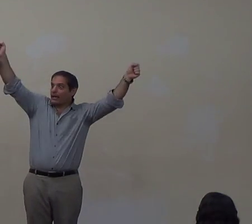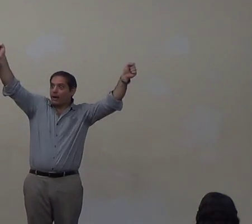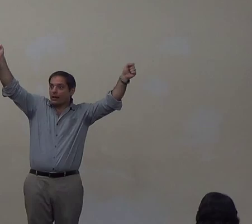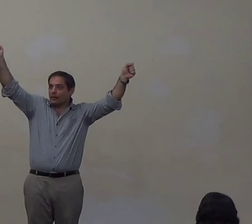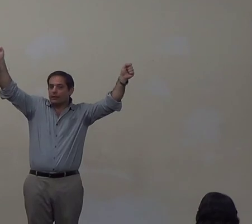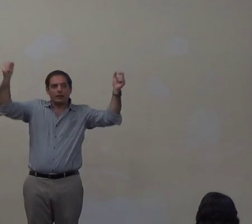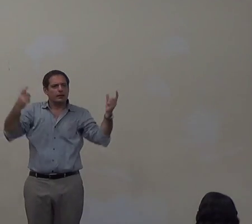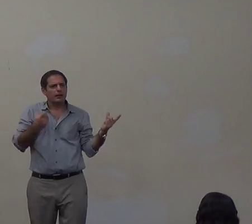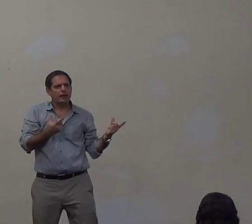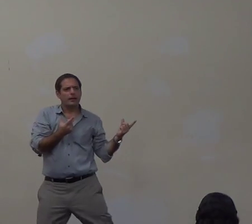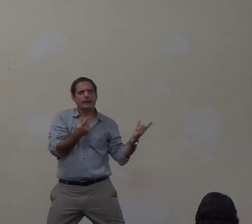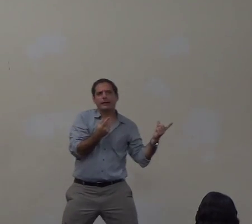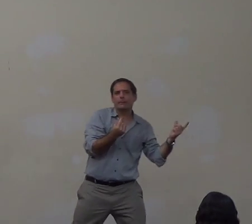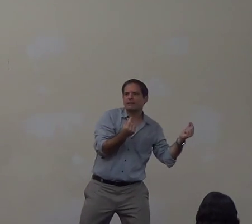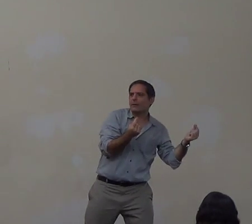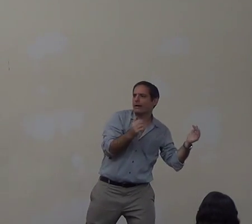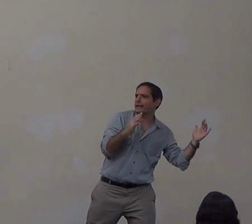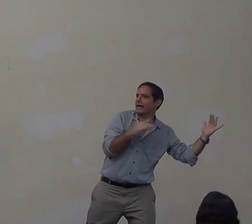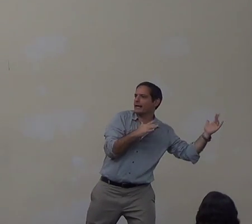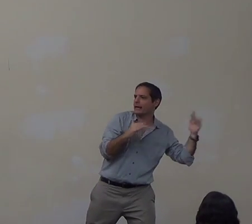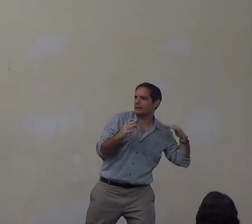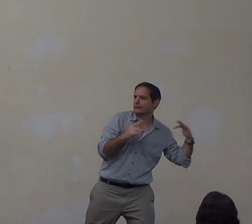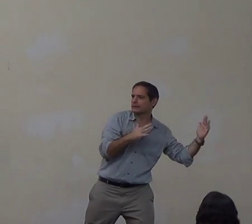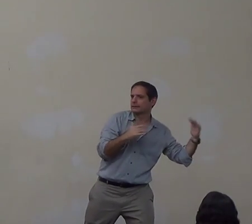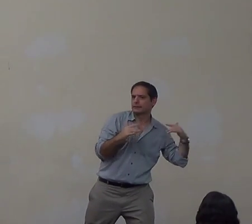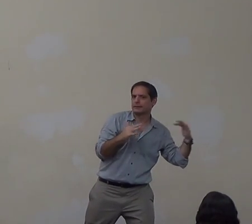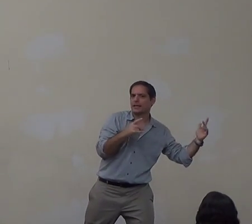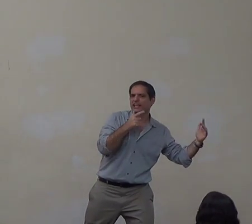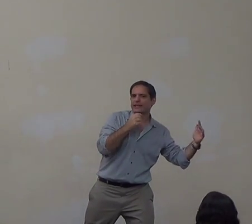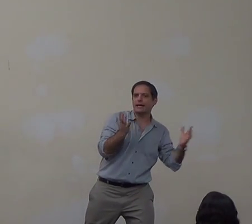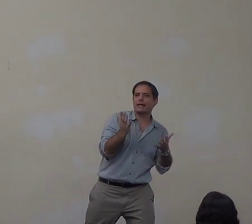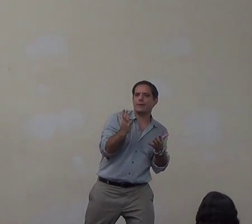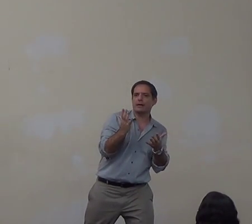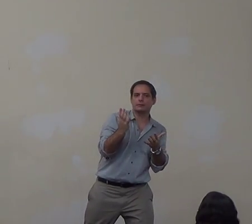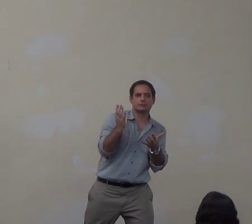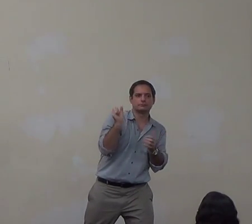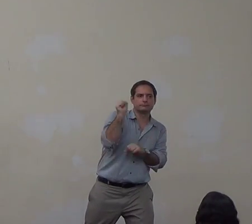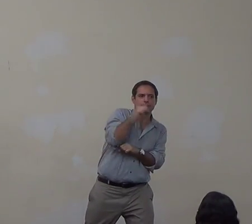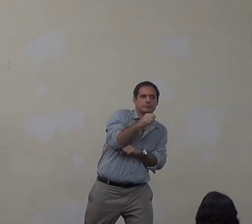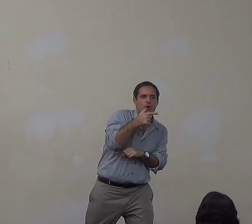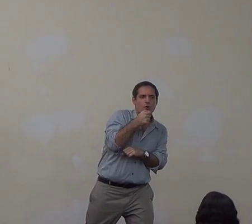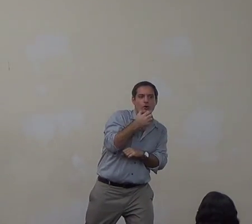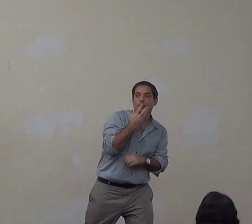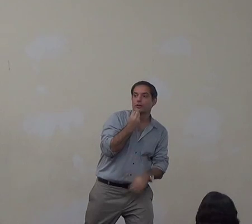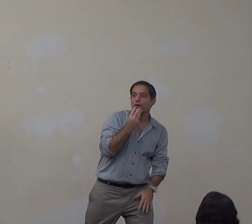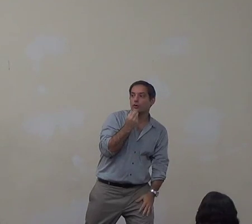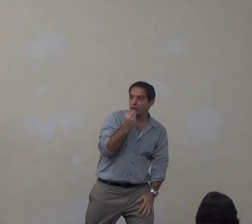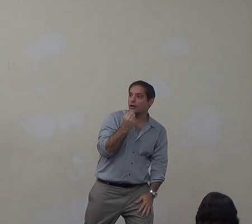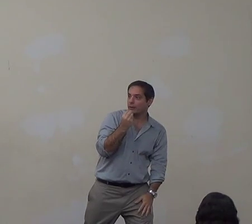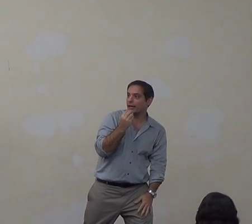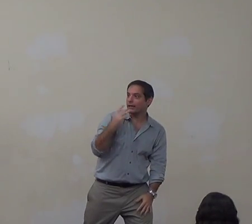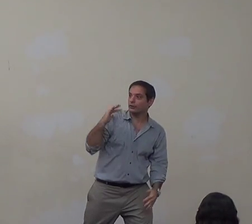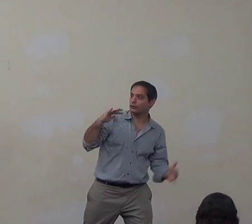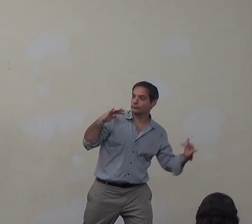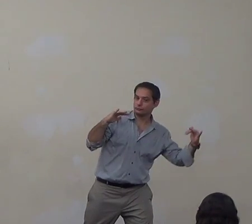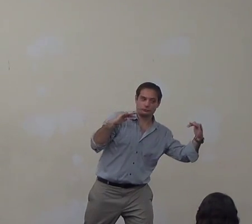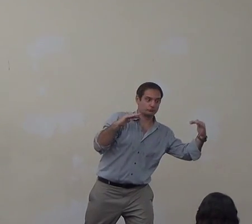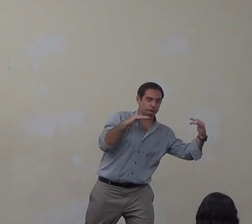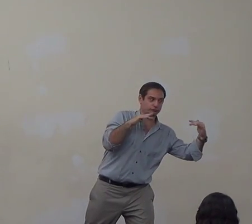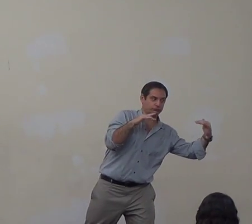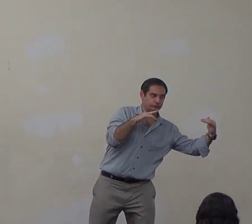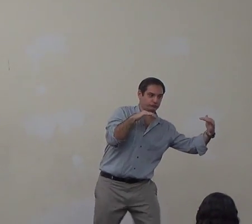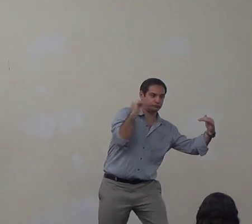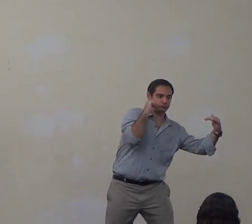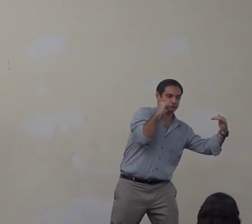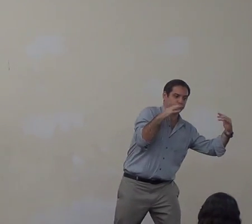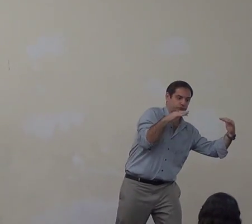para arriba, ¿qué pasaba en la guerra? ¿Quién ganaba? Los judíos iban ganando.